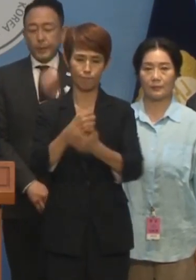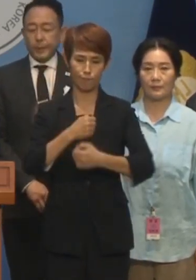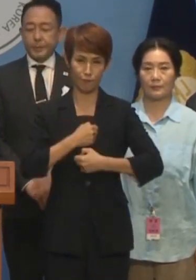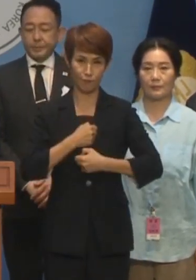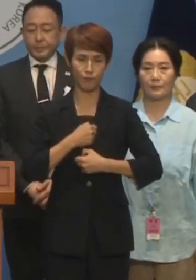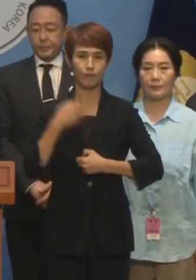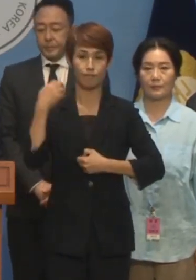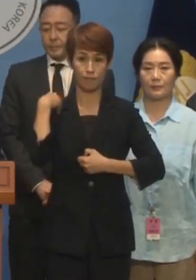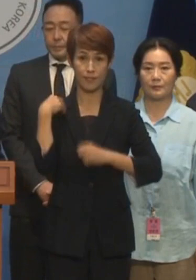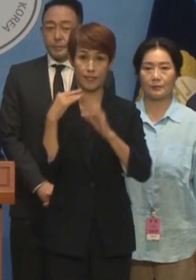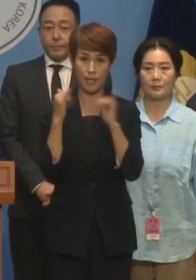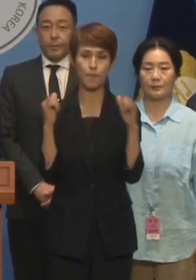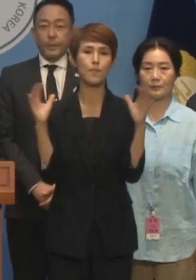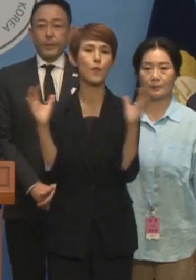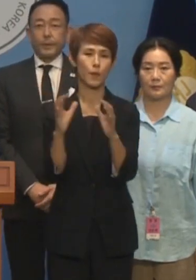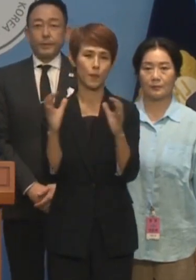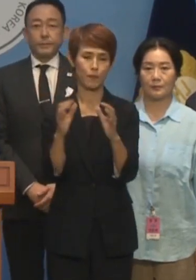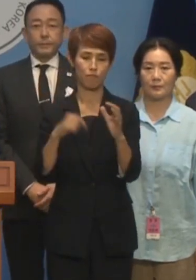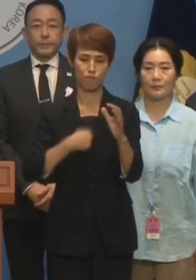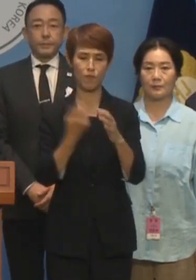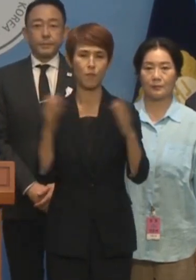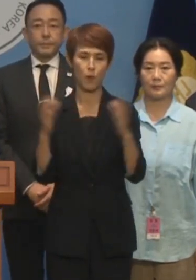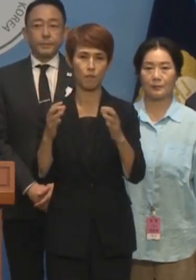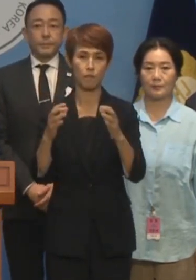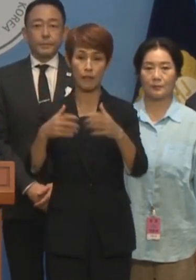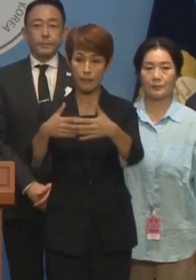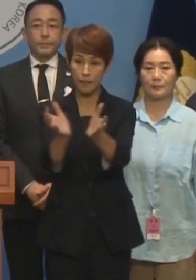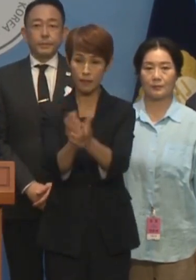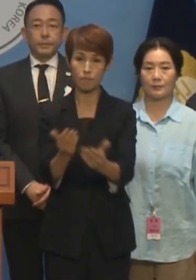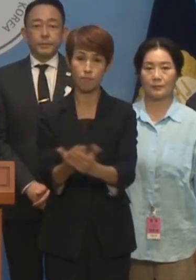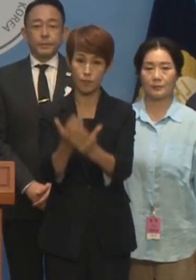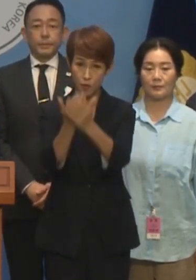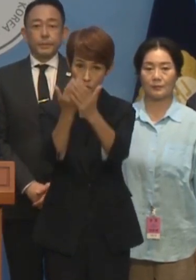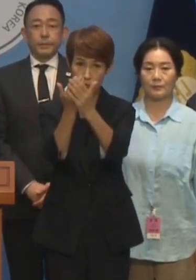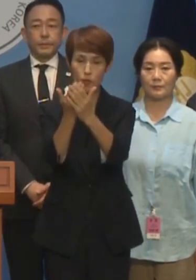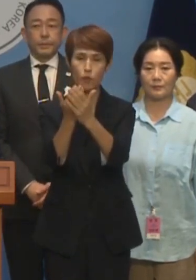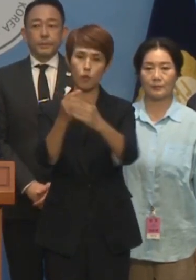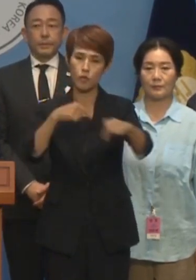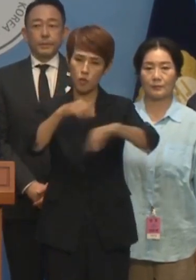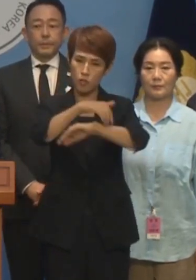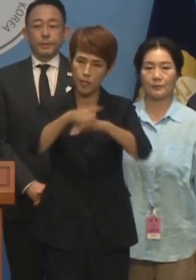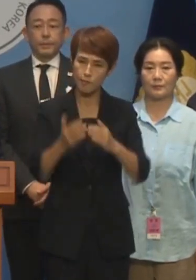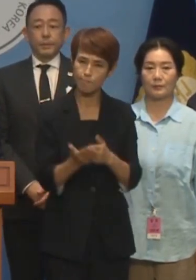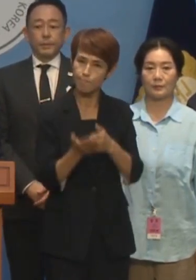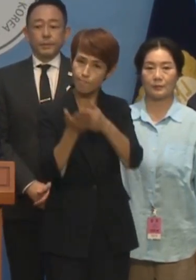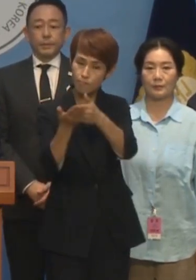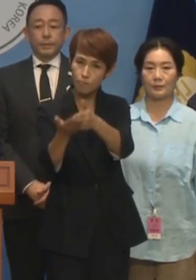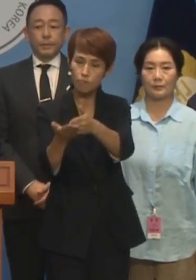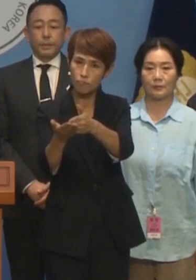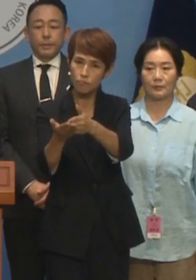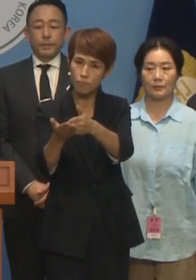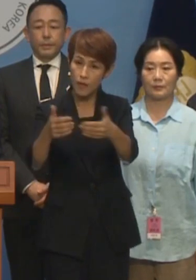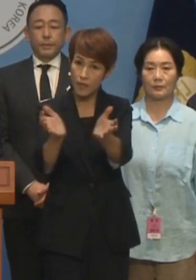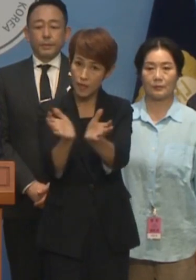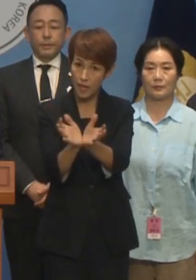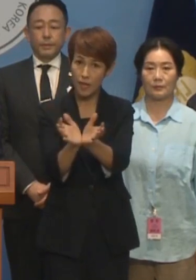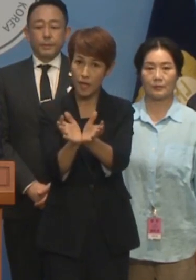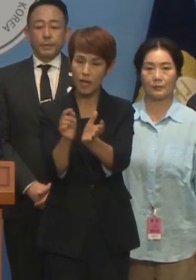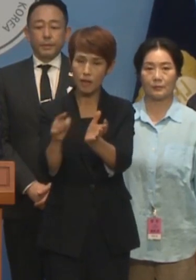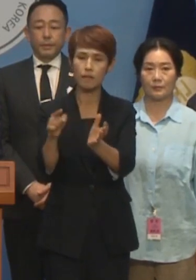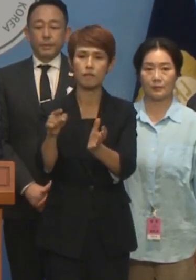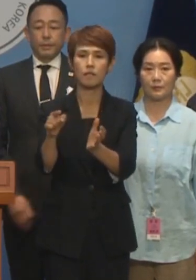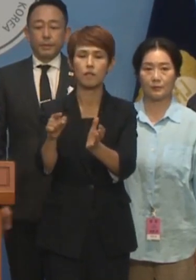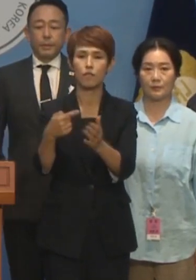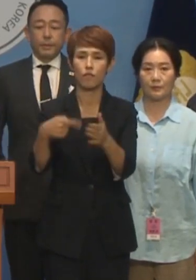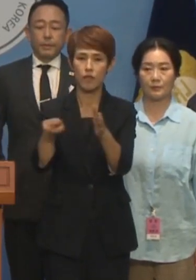책임당원들의 자발적인 모임으로 당의 발전적 방향 및 정책을 제시하고 당의 근간이 되는